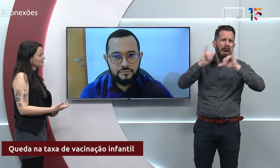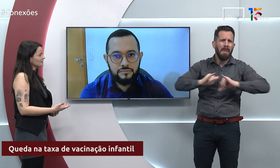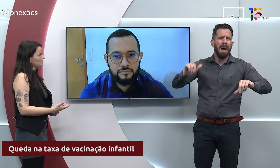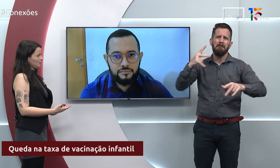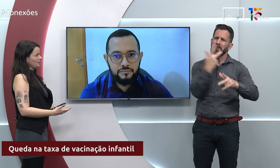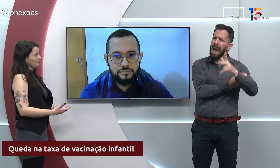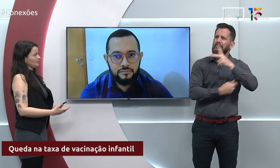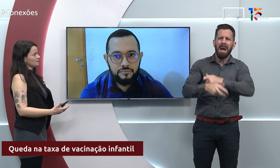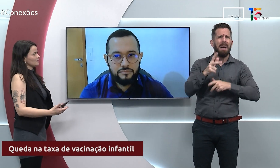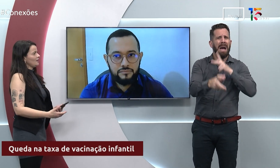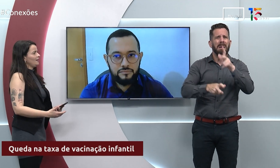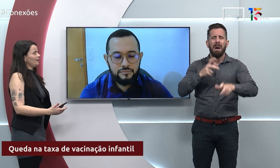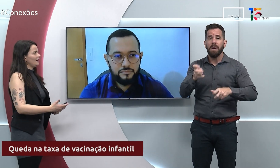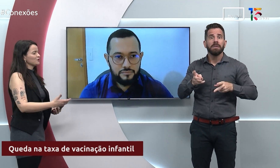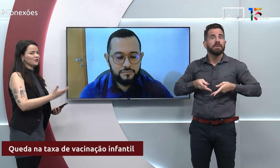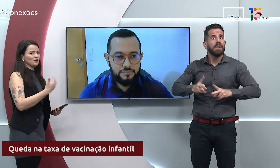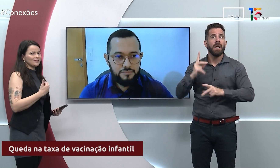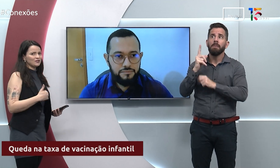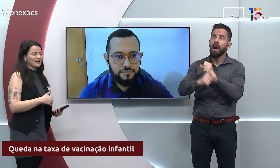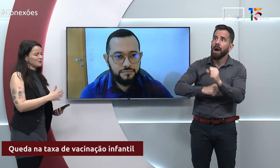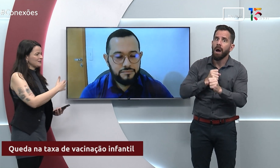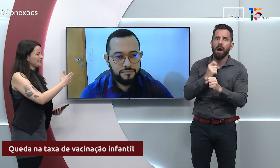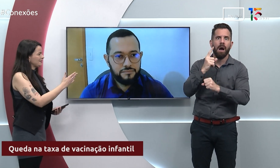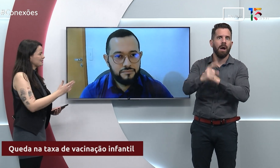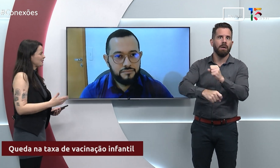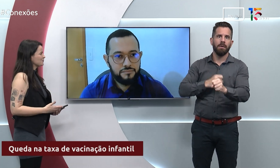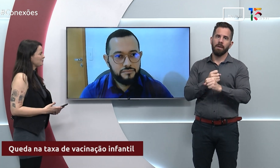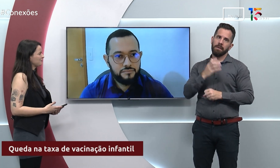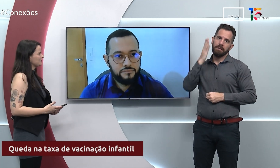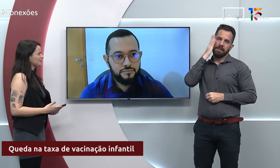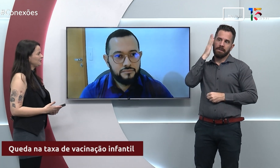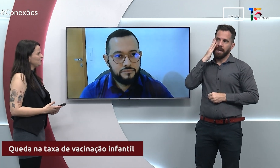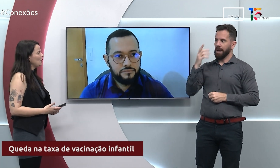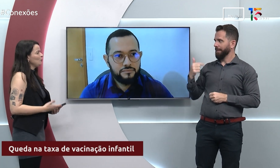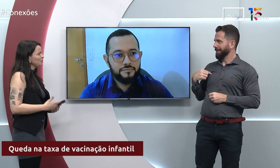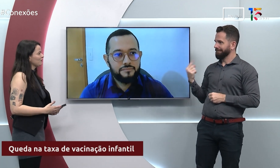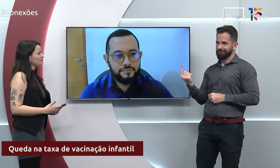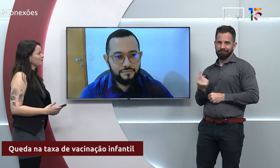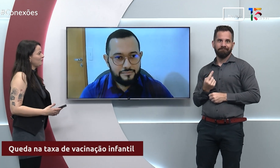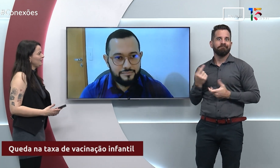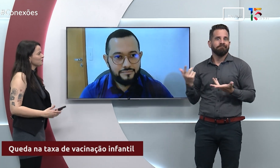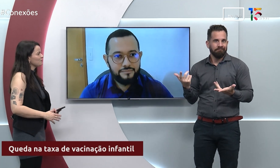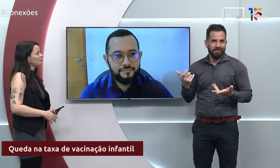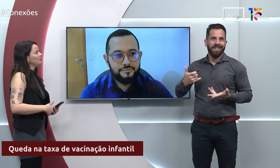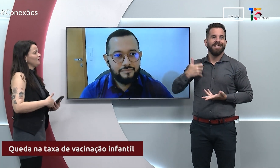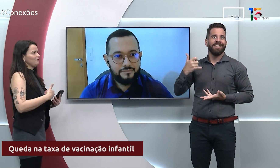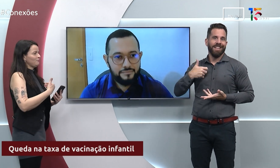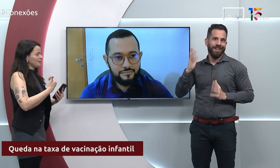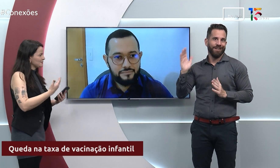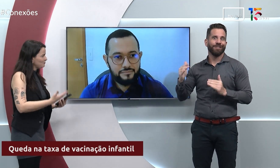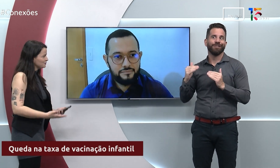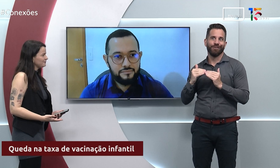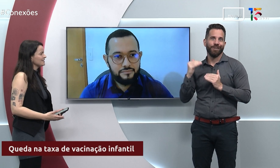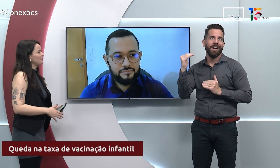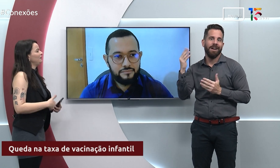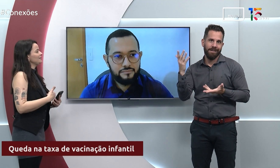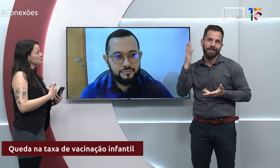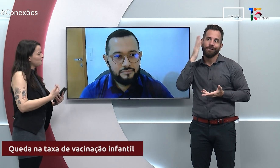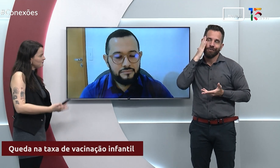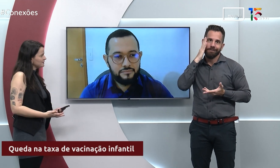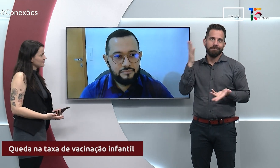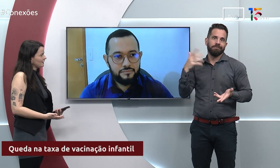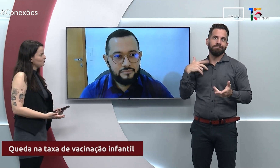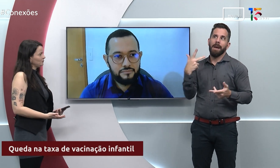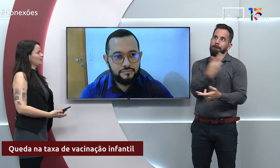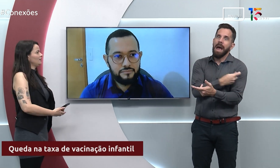aderia a essas campanhas. Acho que as nossas gerações aqui que estamos conversando, muito provavelmente participou de várias campanhas,